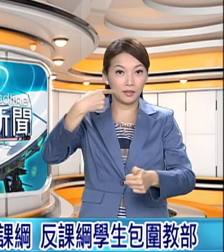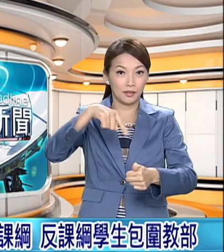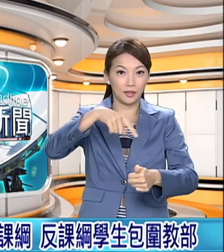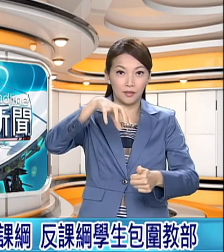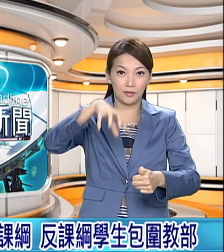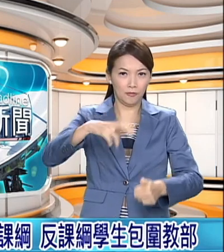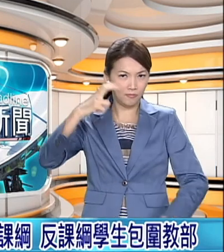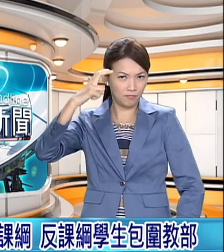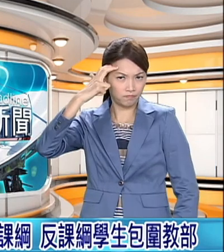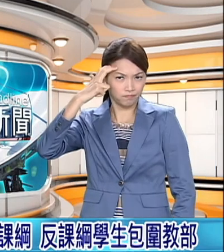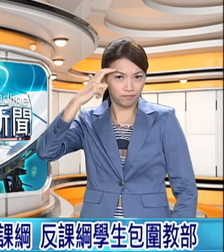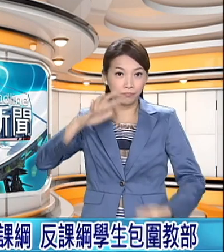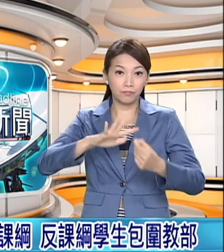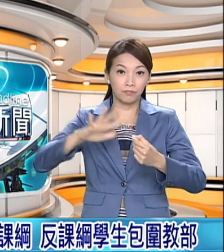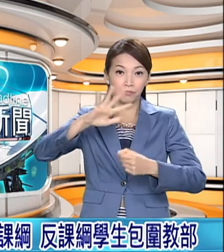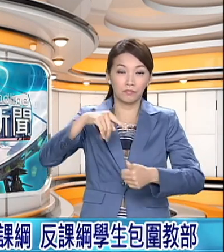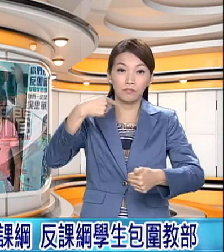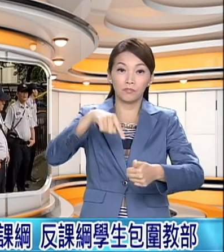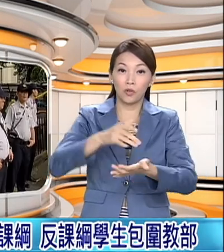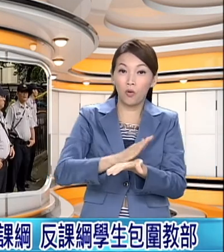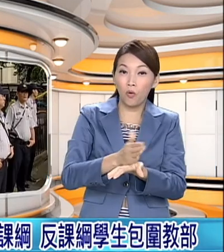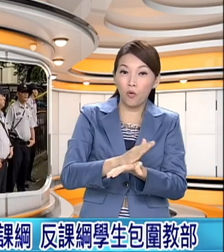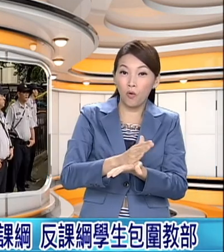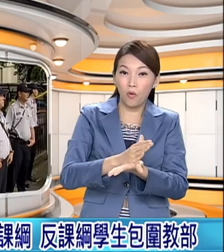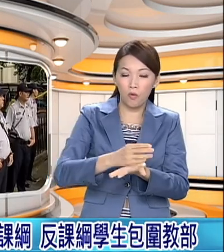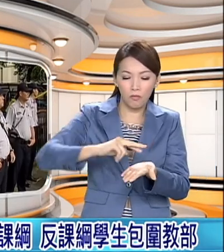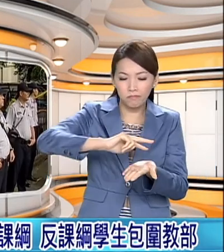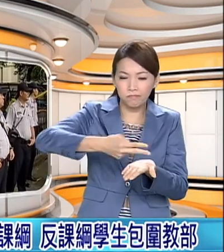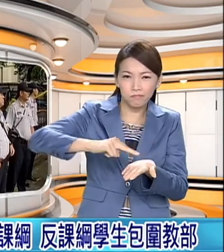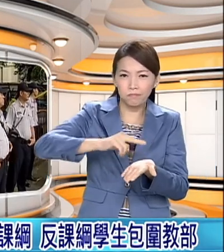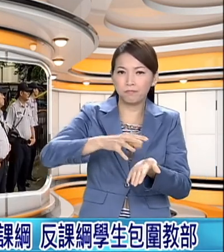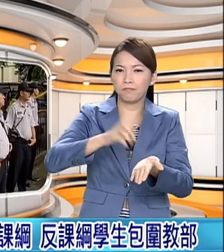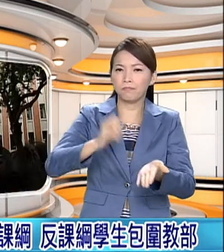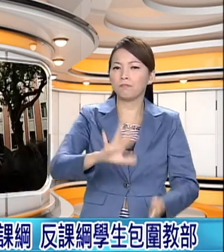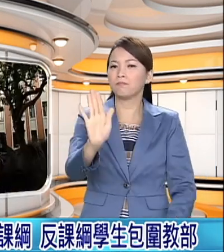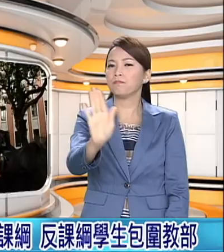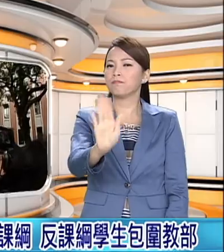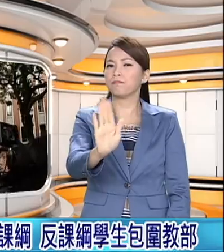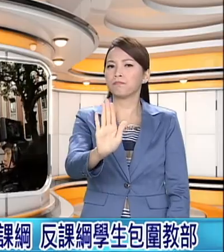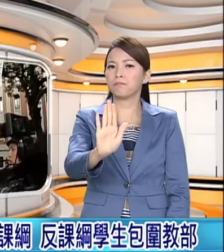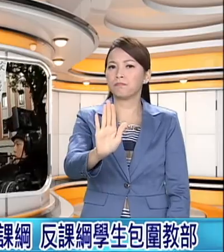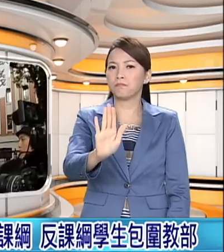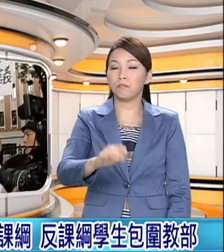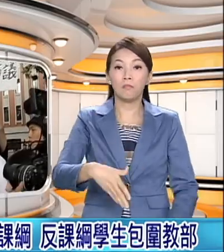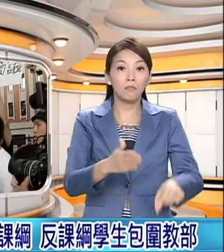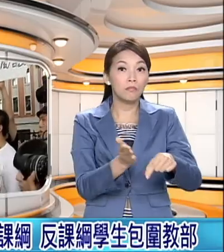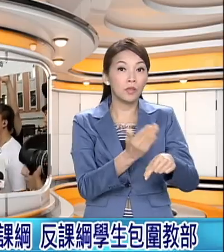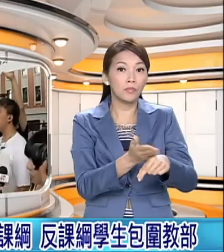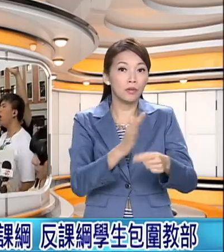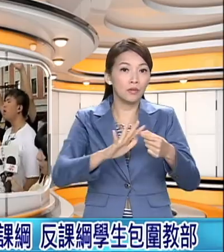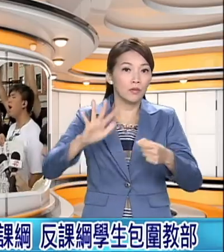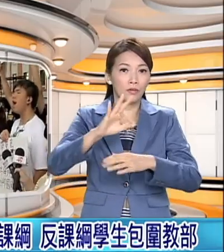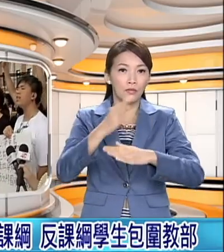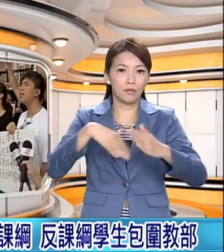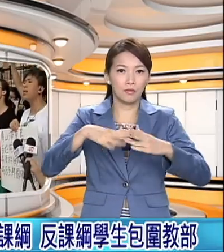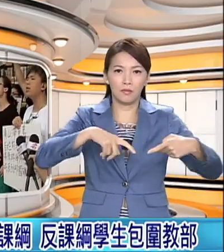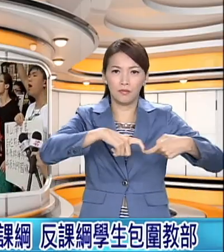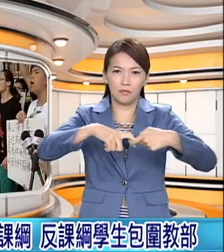教育部坚持不撤回高中微调课纲，北区反课纲高校联盟抗